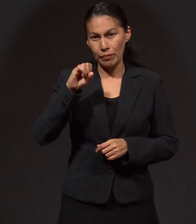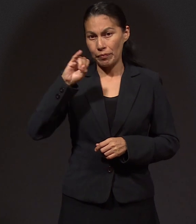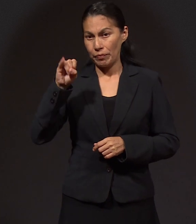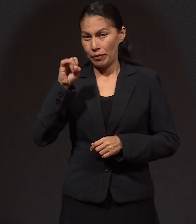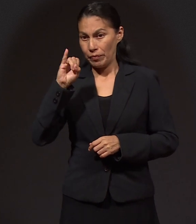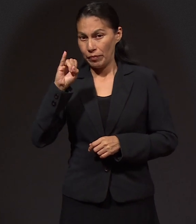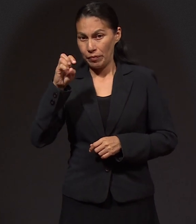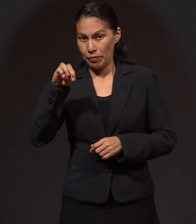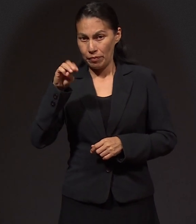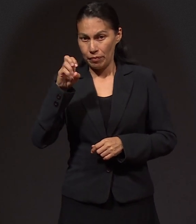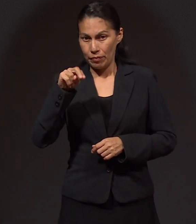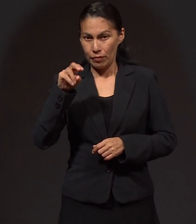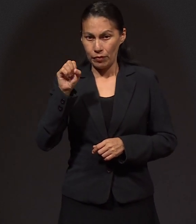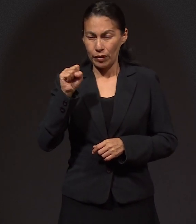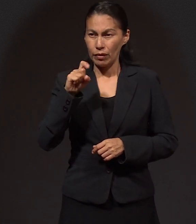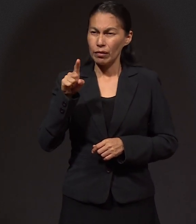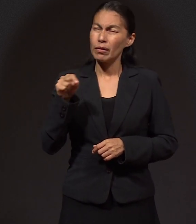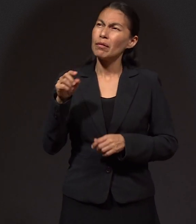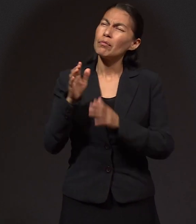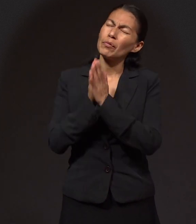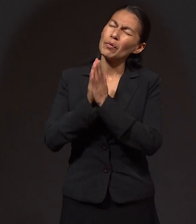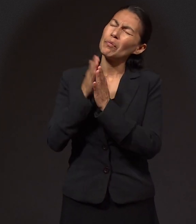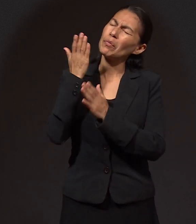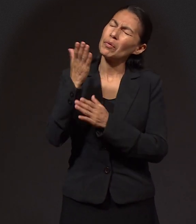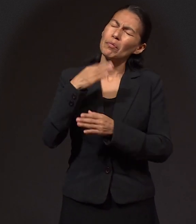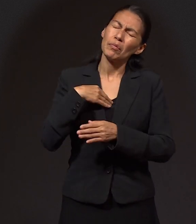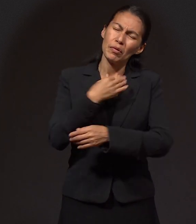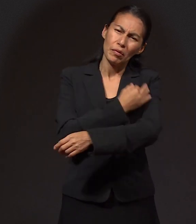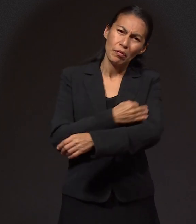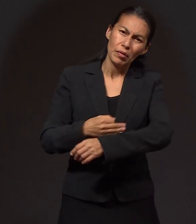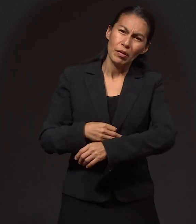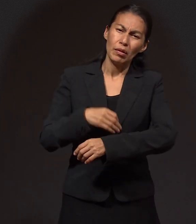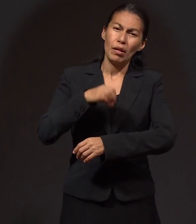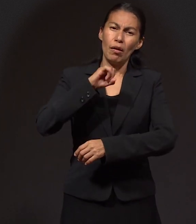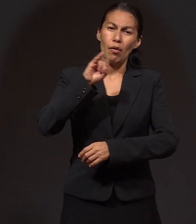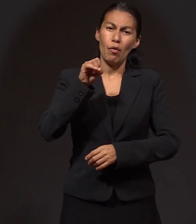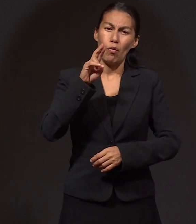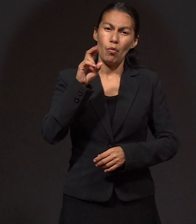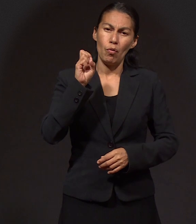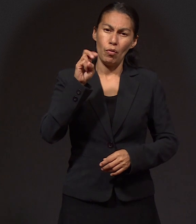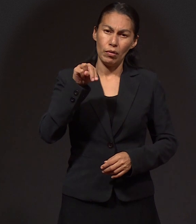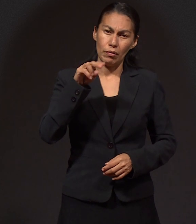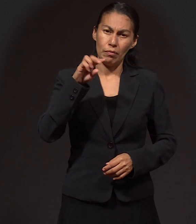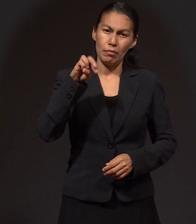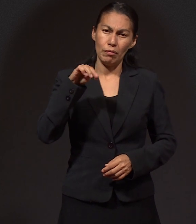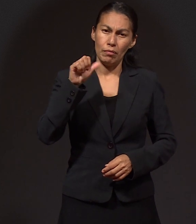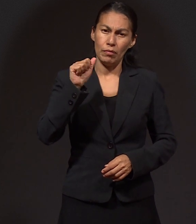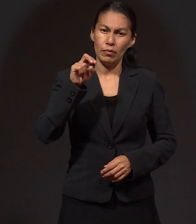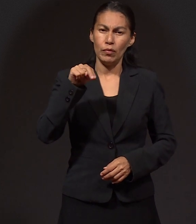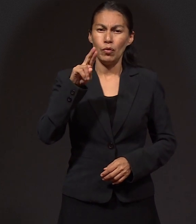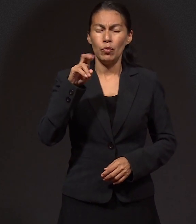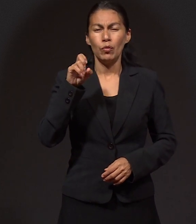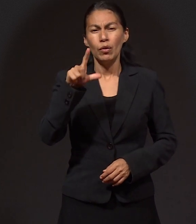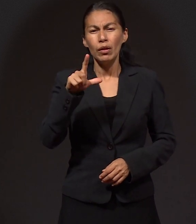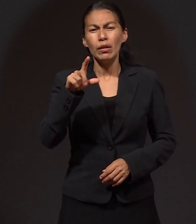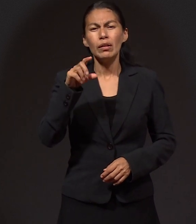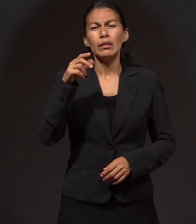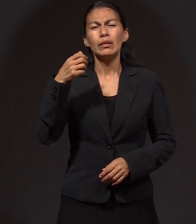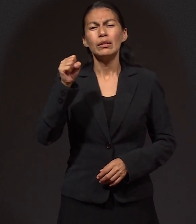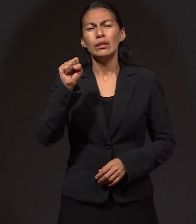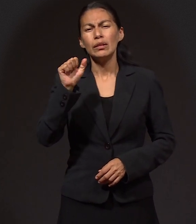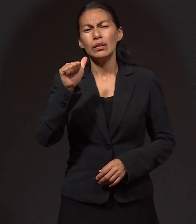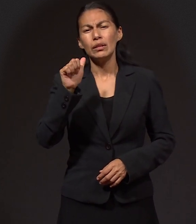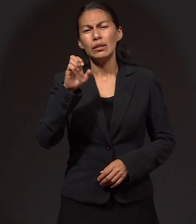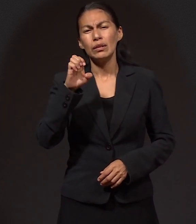pido oración por mis hijos, que entregue sus vidas a Dios. Sus nombres son Juan Manuel, Sergio Andrés y Luis